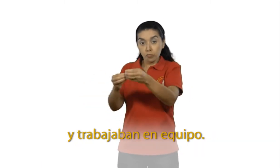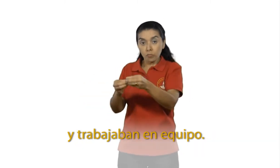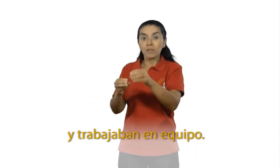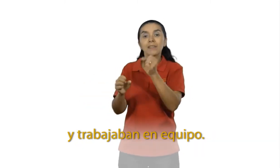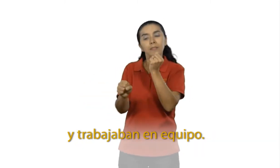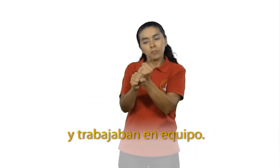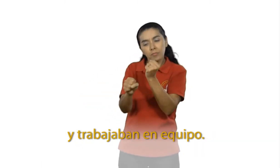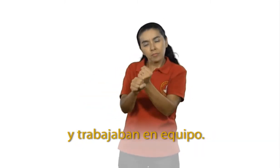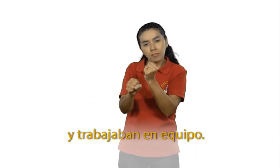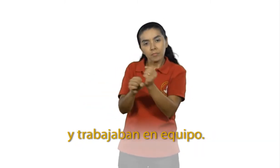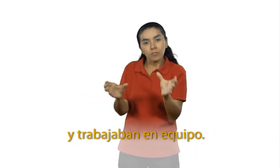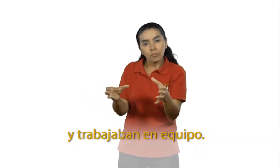trabajaban en equipo.